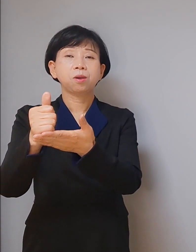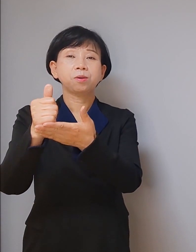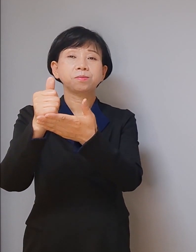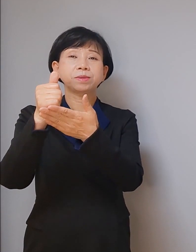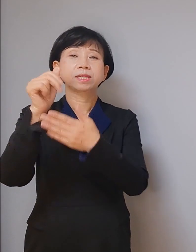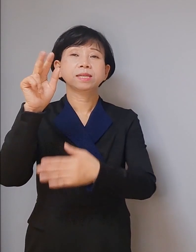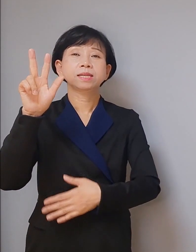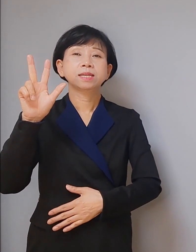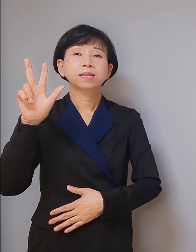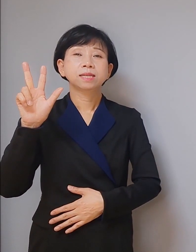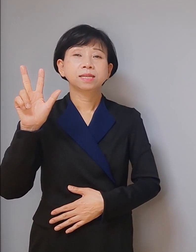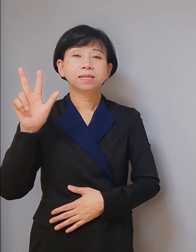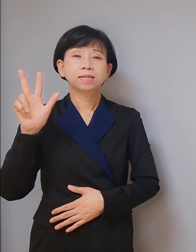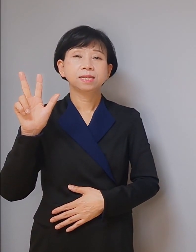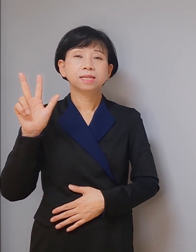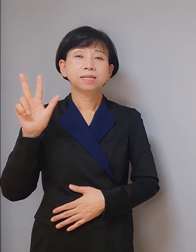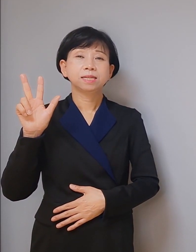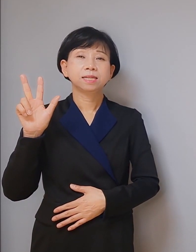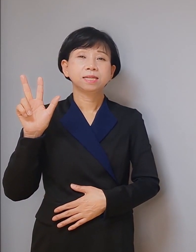주님만을